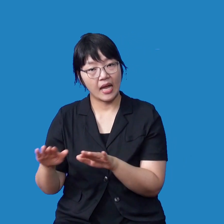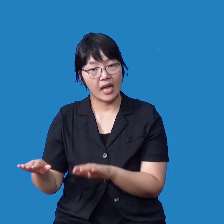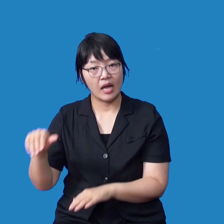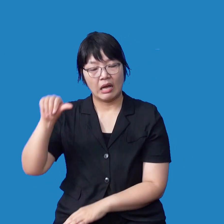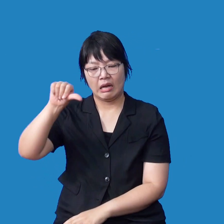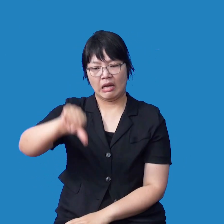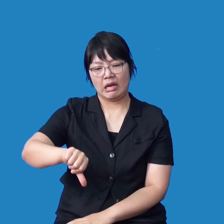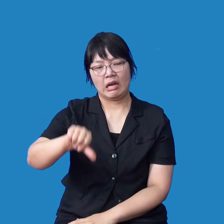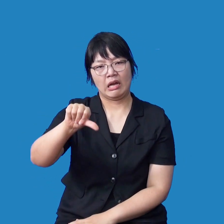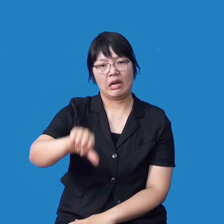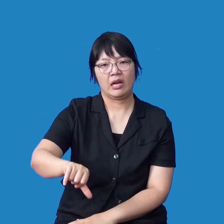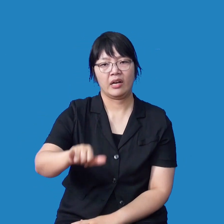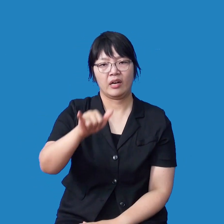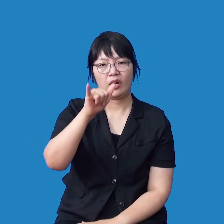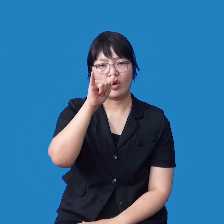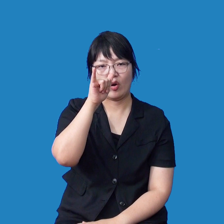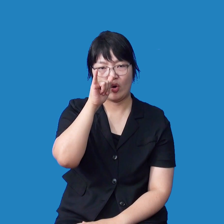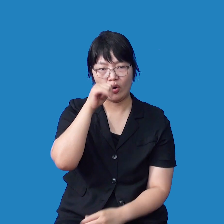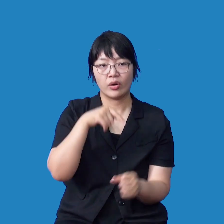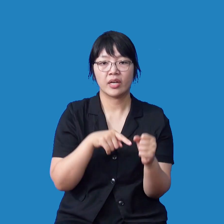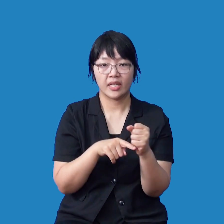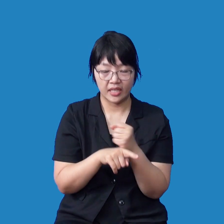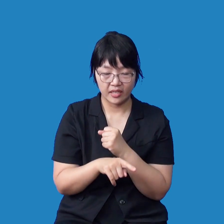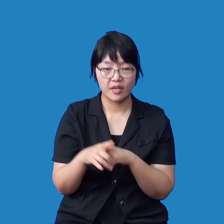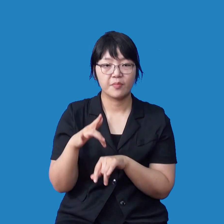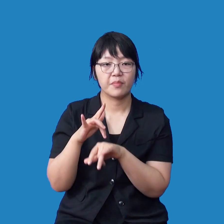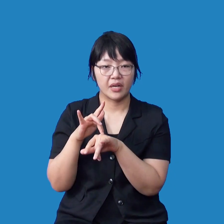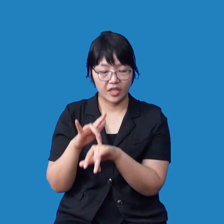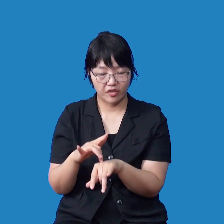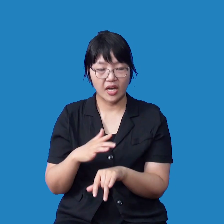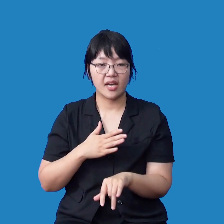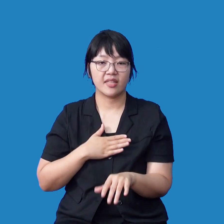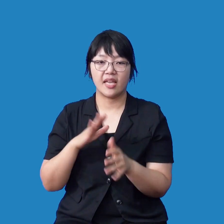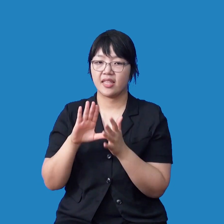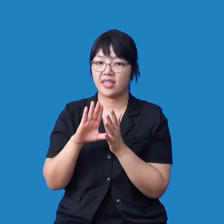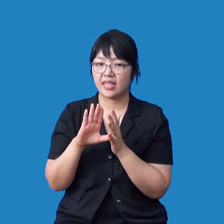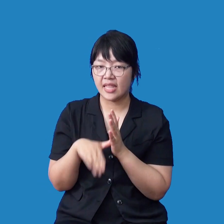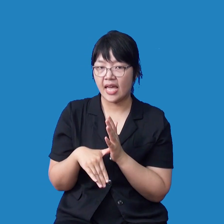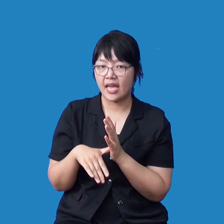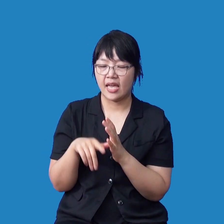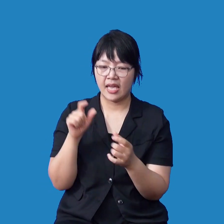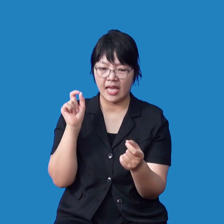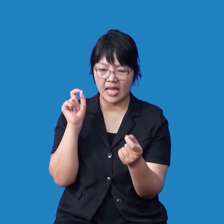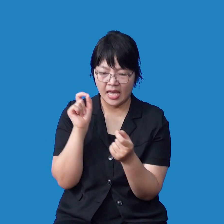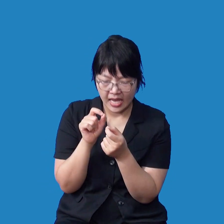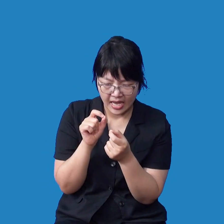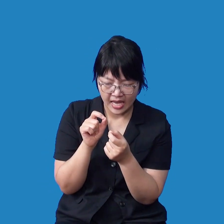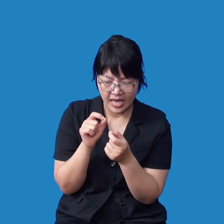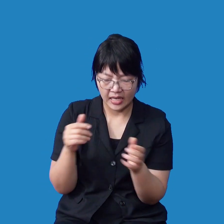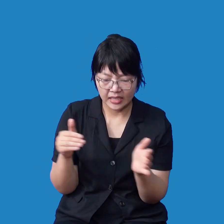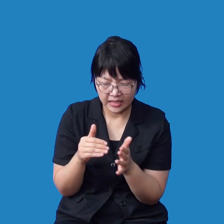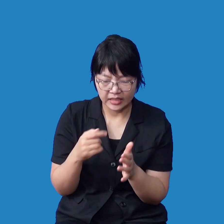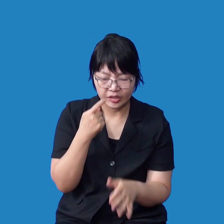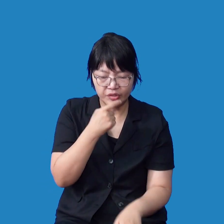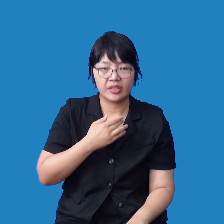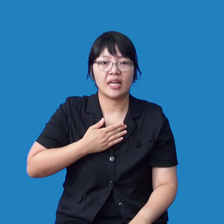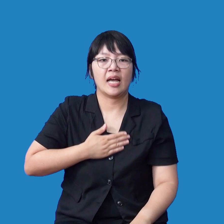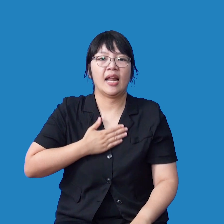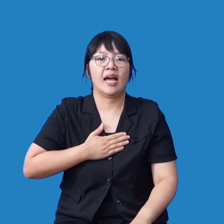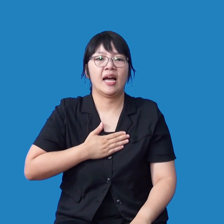바다가 화 있을진저 이는 마귀가 자기의 때가 얼마 남지 않은 줄을